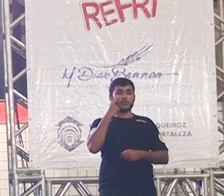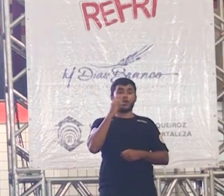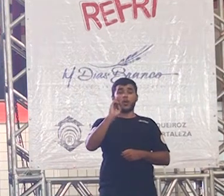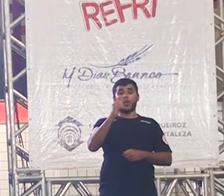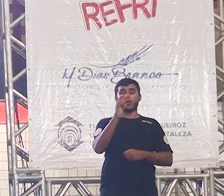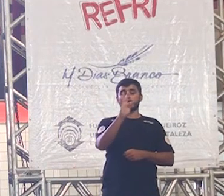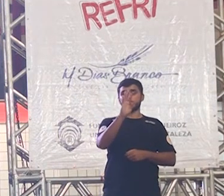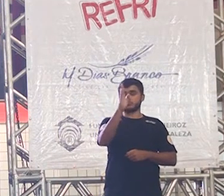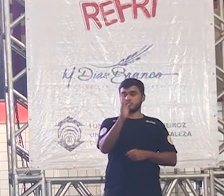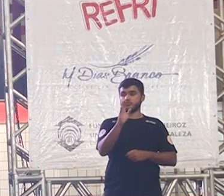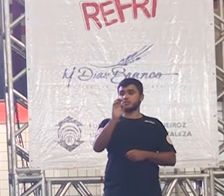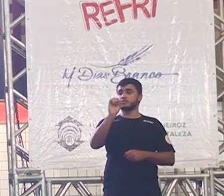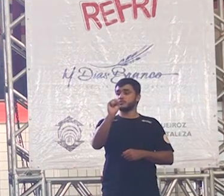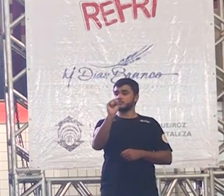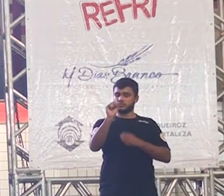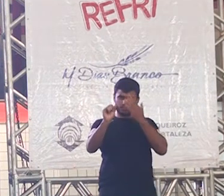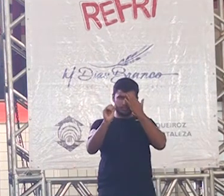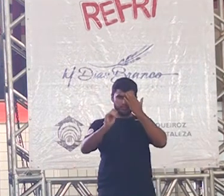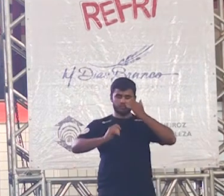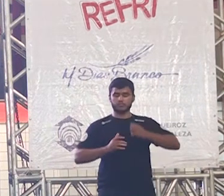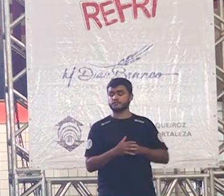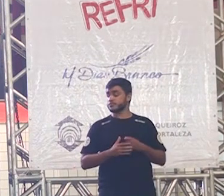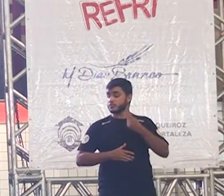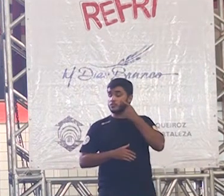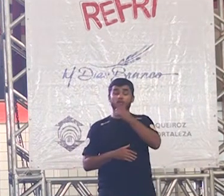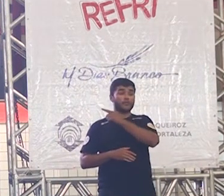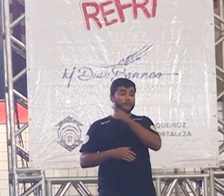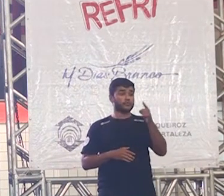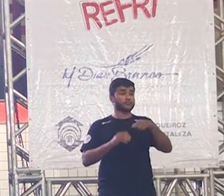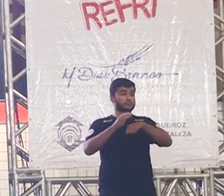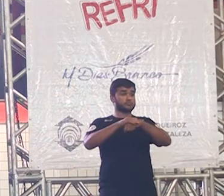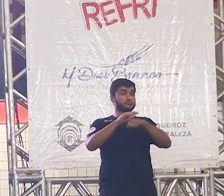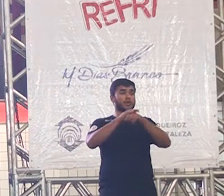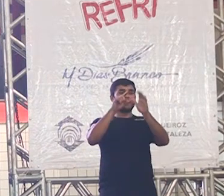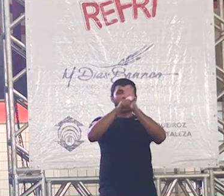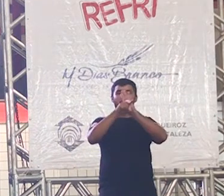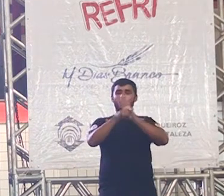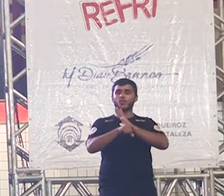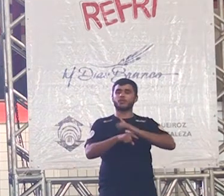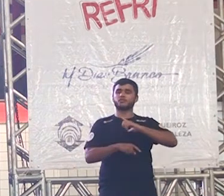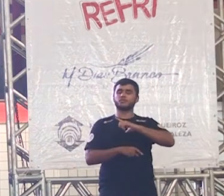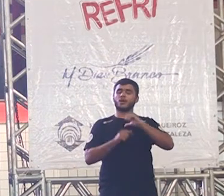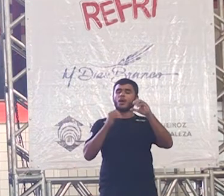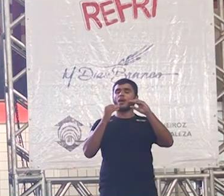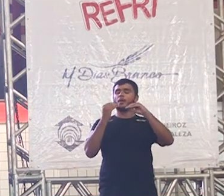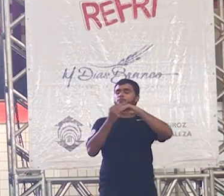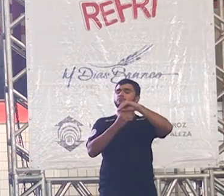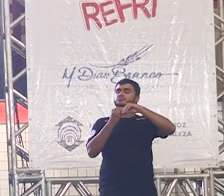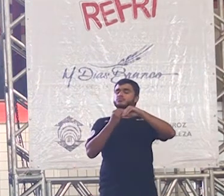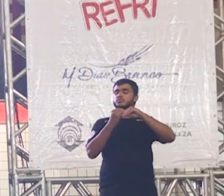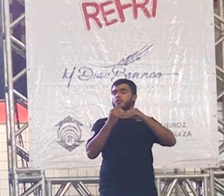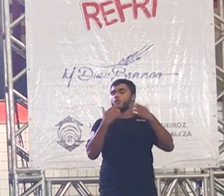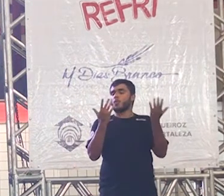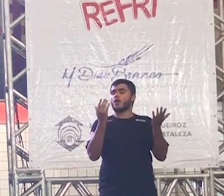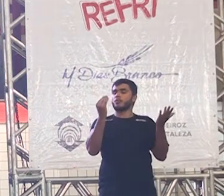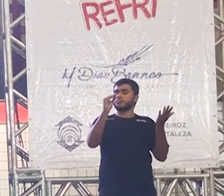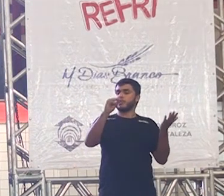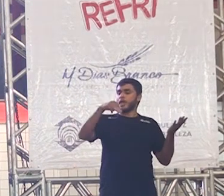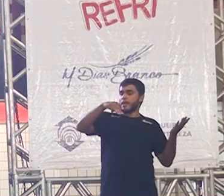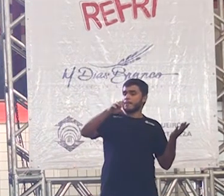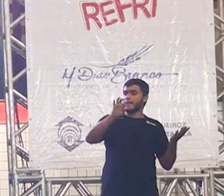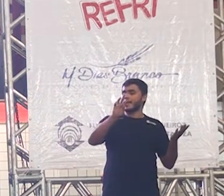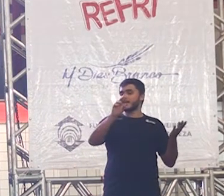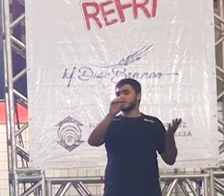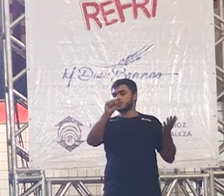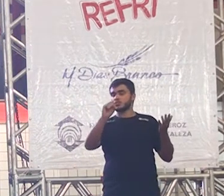quadrado. Cuidado que você vai ter nas questões de vestibulares, nas questões do Enem, é porque ele costuma misturar unidades. Caso a